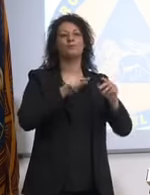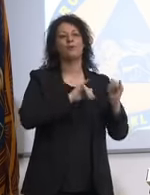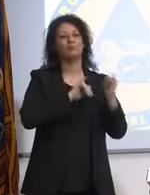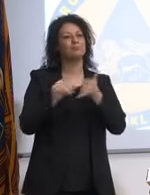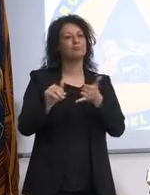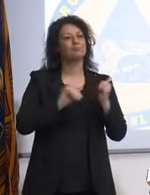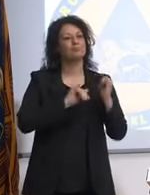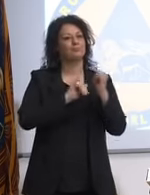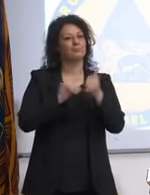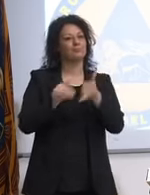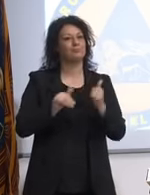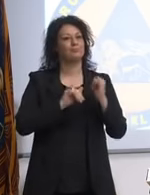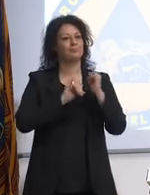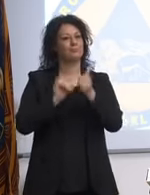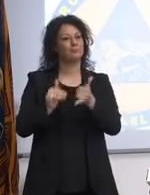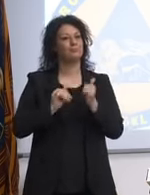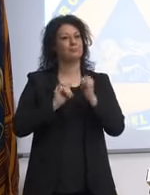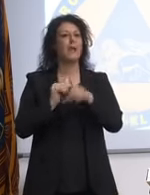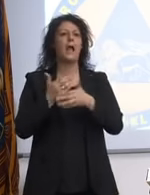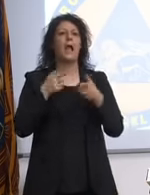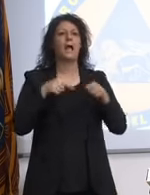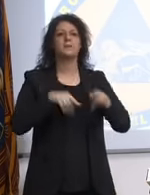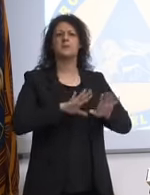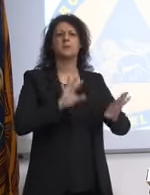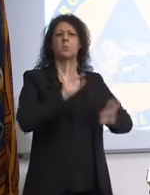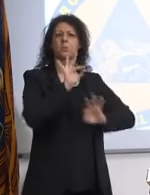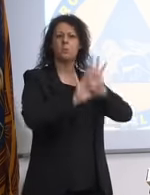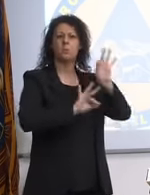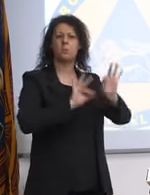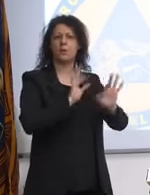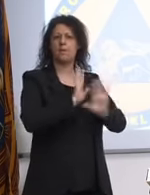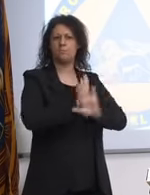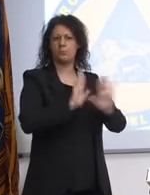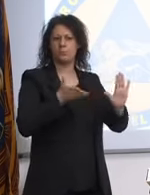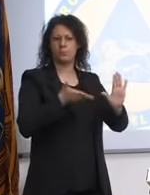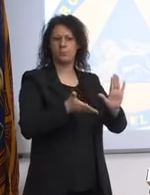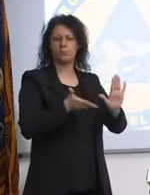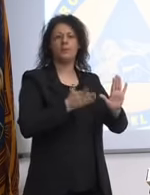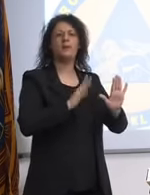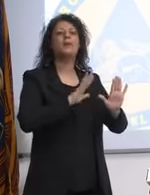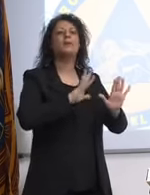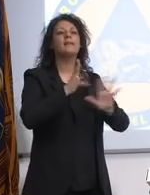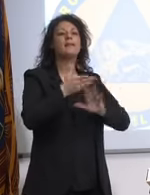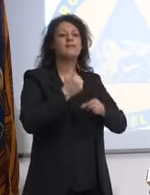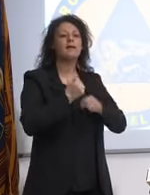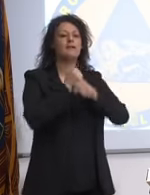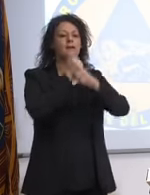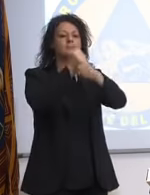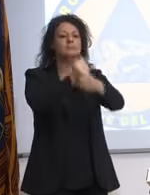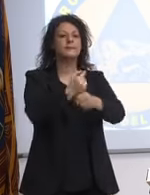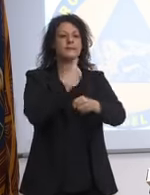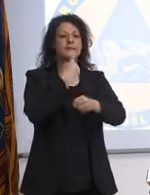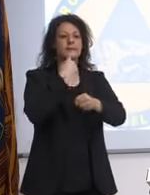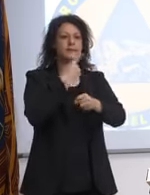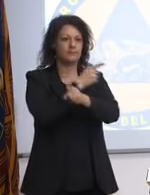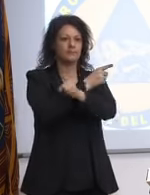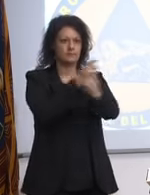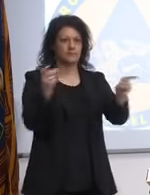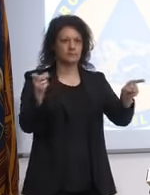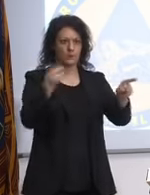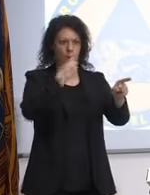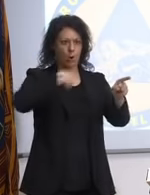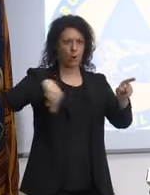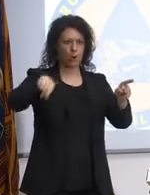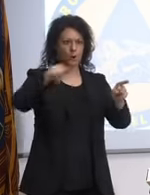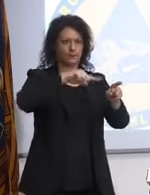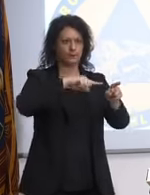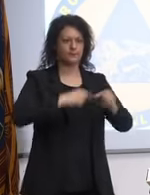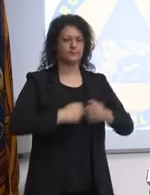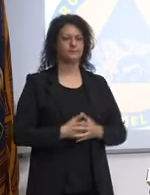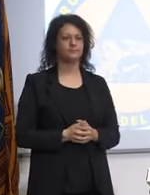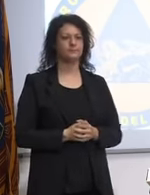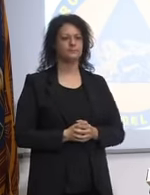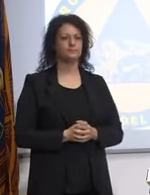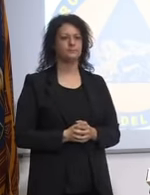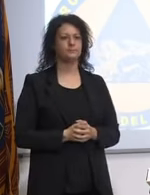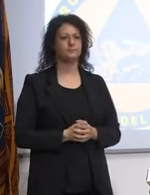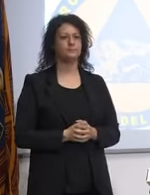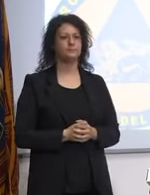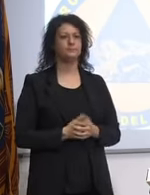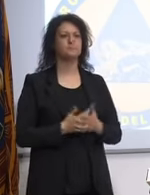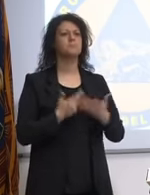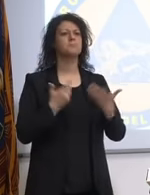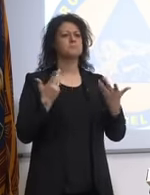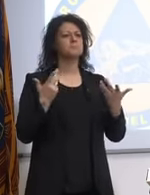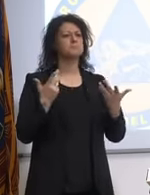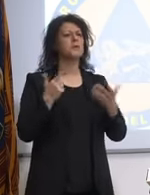il processo delle cure in mano, ma torna in capo a noi. Quante volte rivendichiamo la libertà e la possibilità